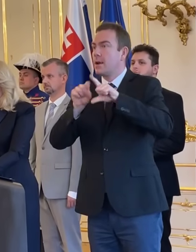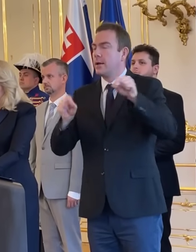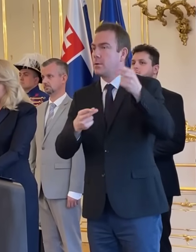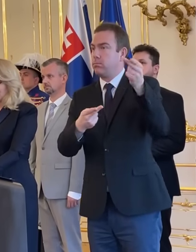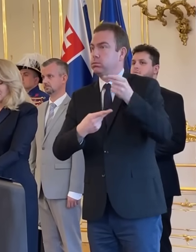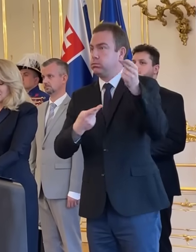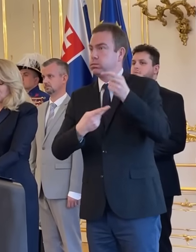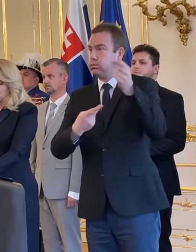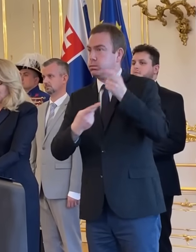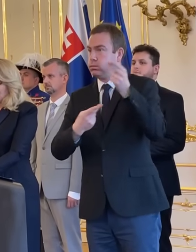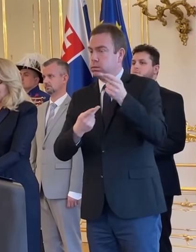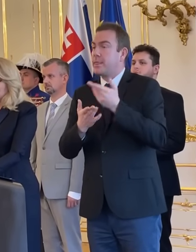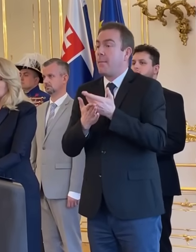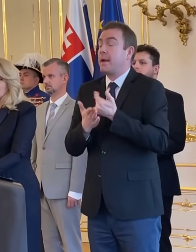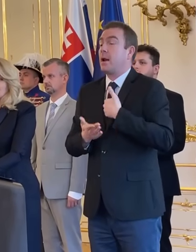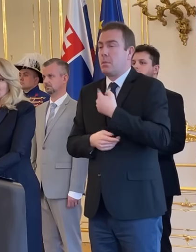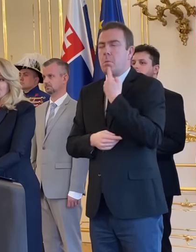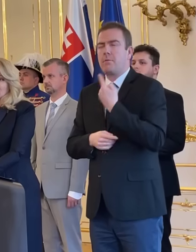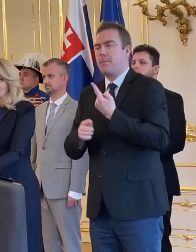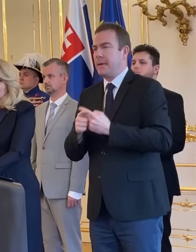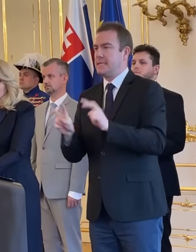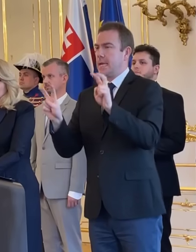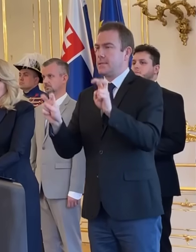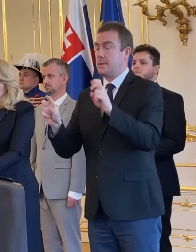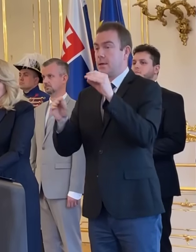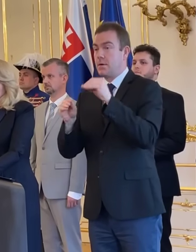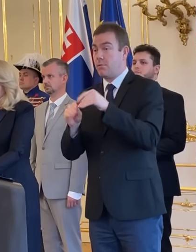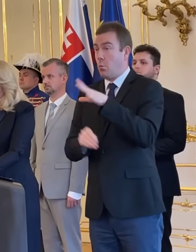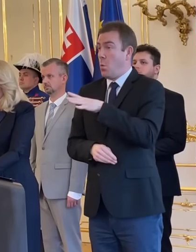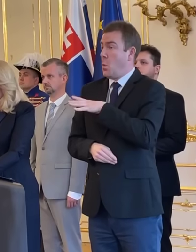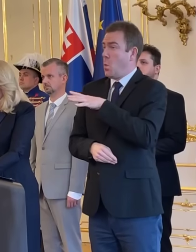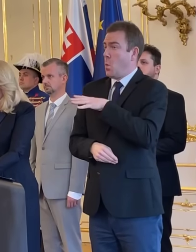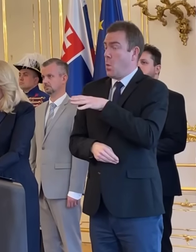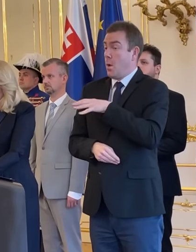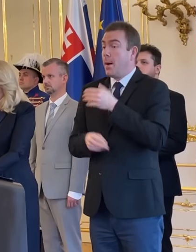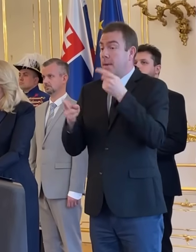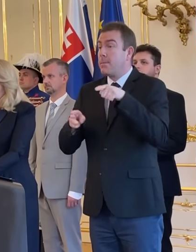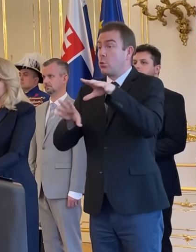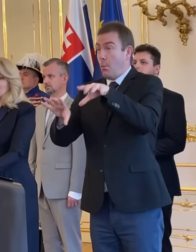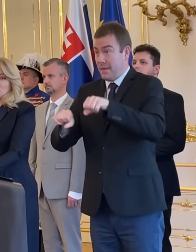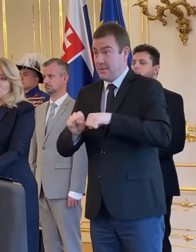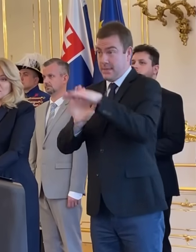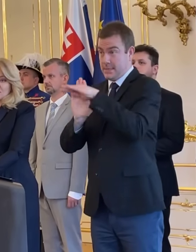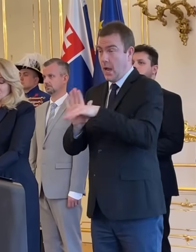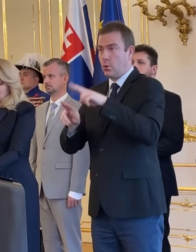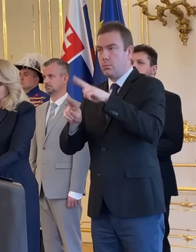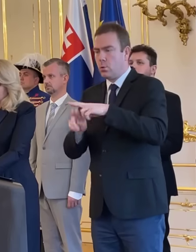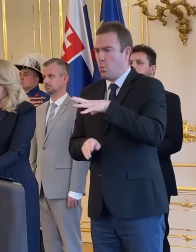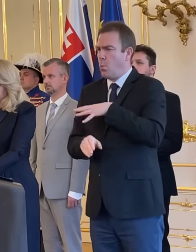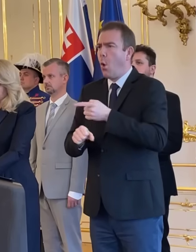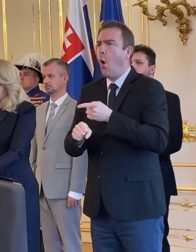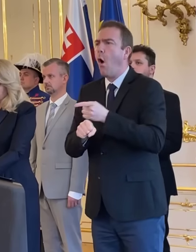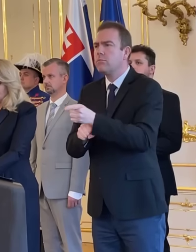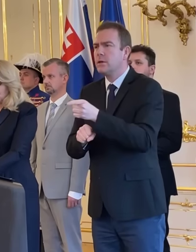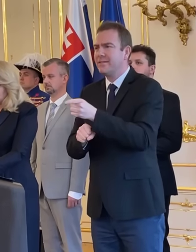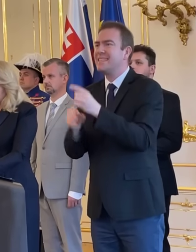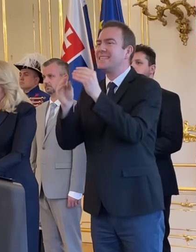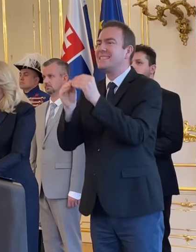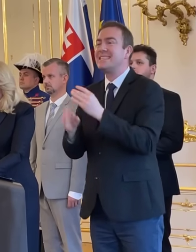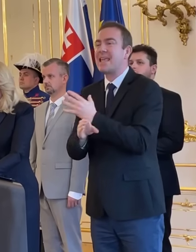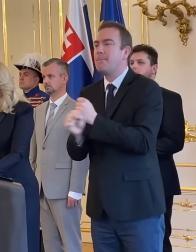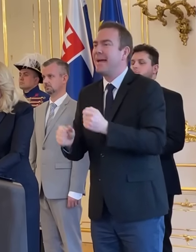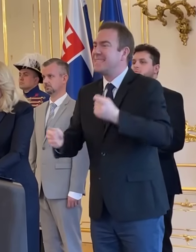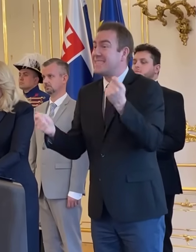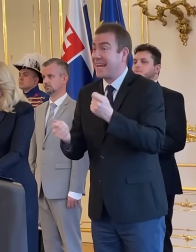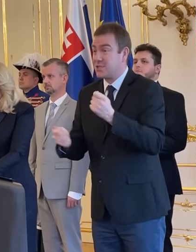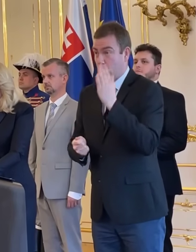upozorňujú, napríklad, teda citujem, nedozierne negatívne dôsledky novely na systémovú beztrestnosť.